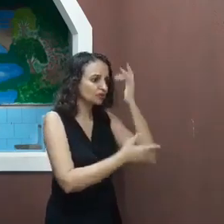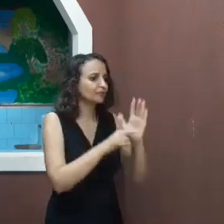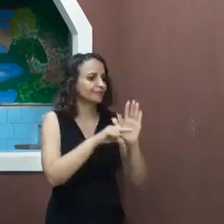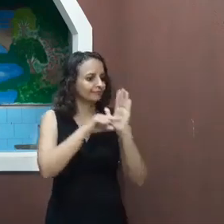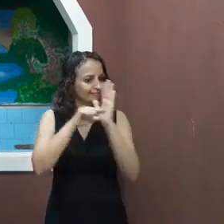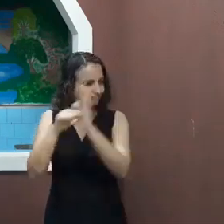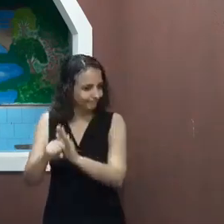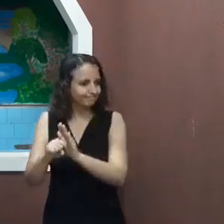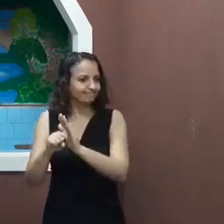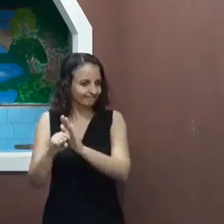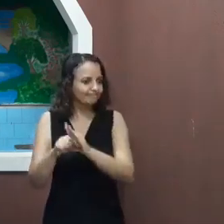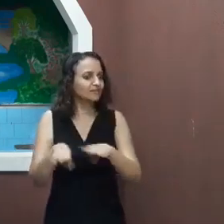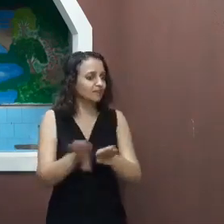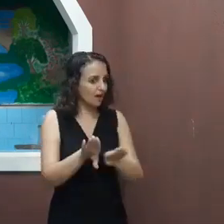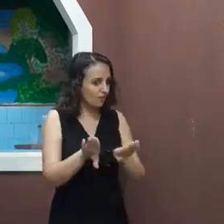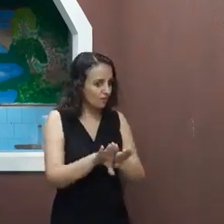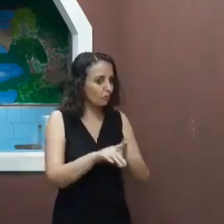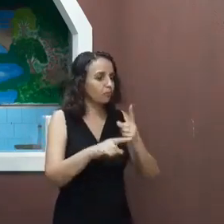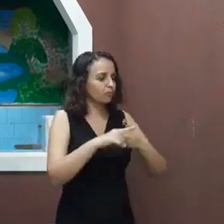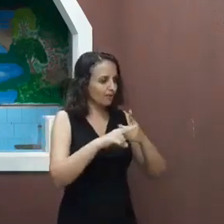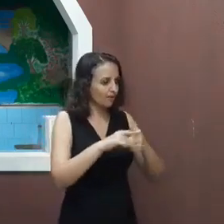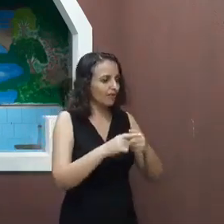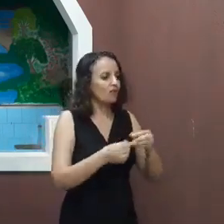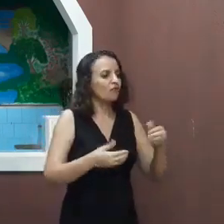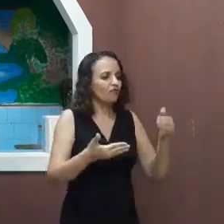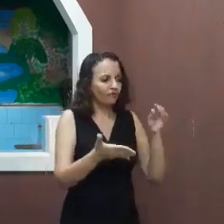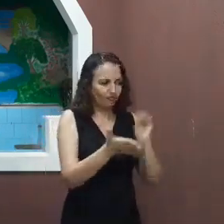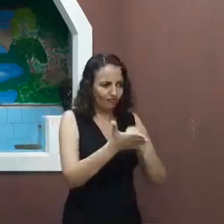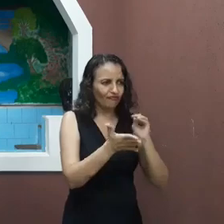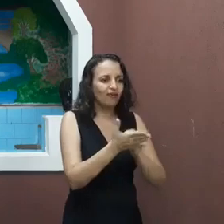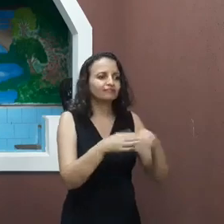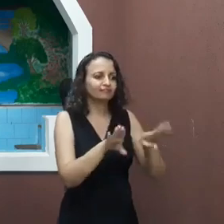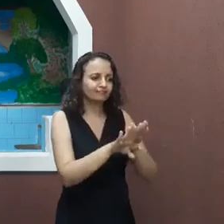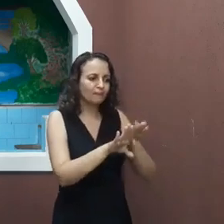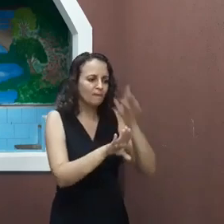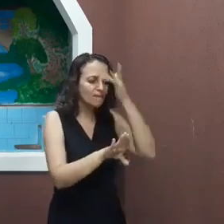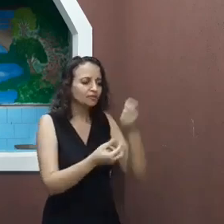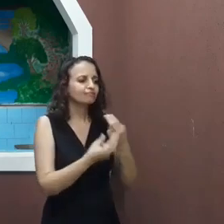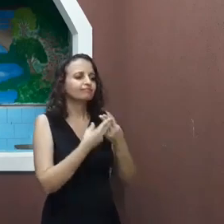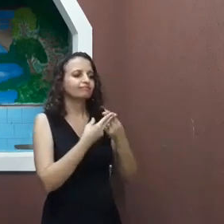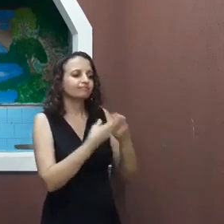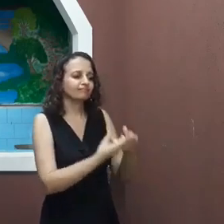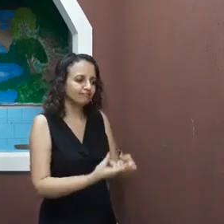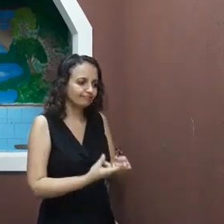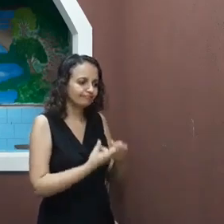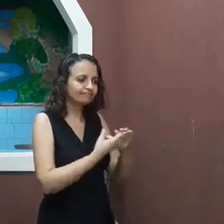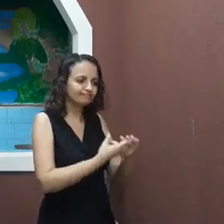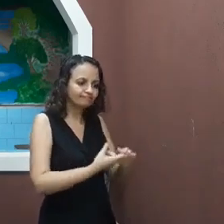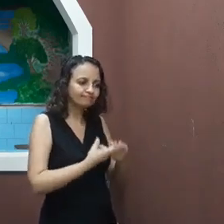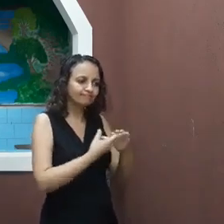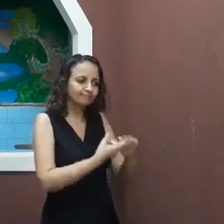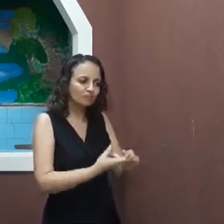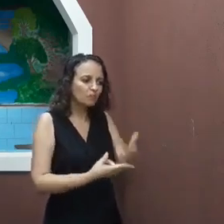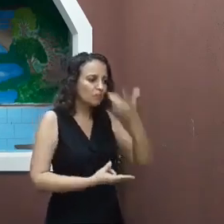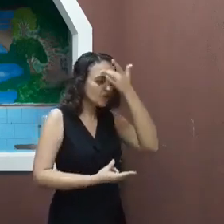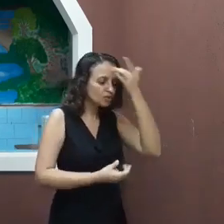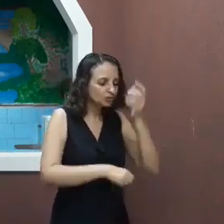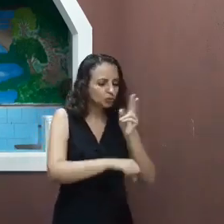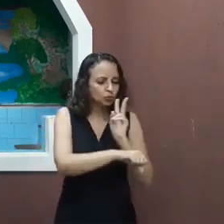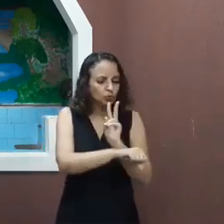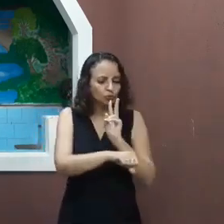tempo, que teve paciência, que cedeu a sua companhia para